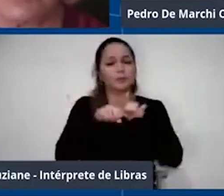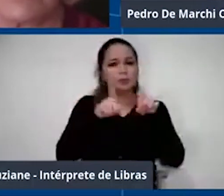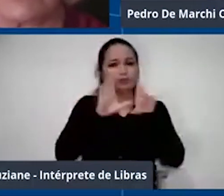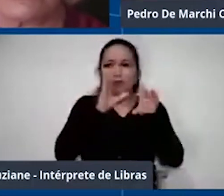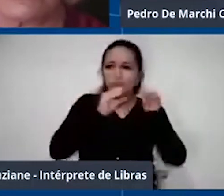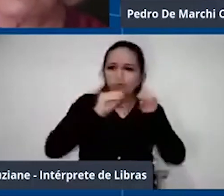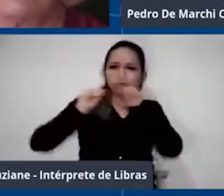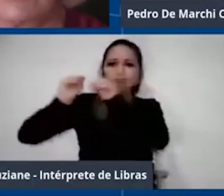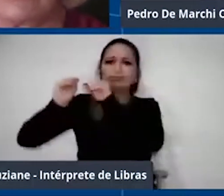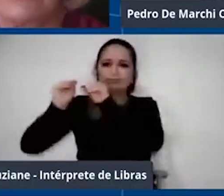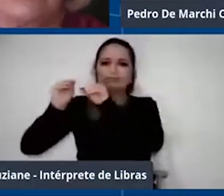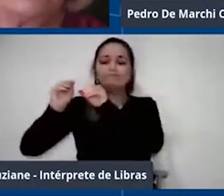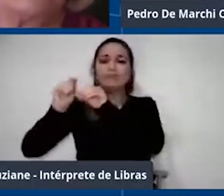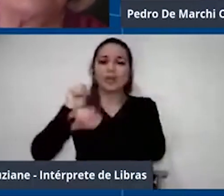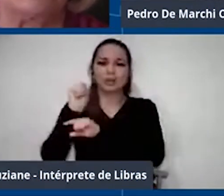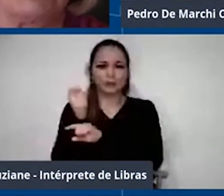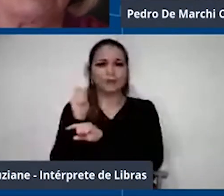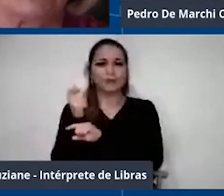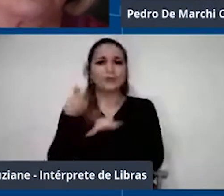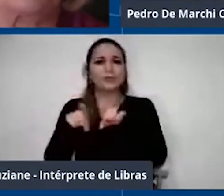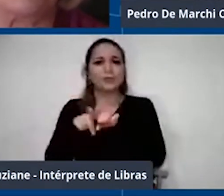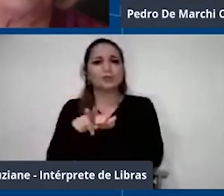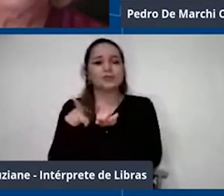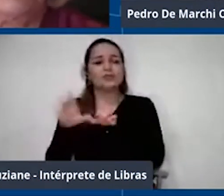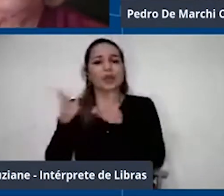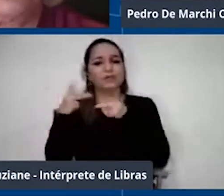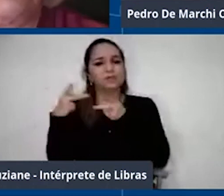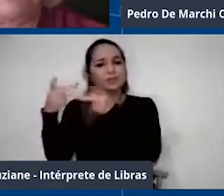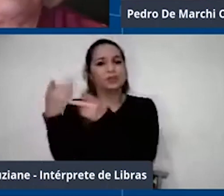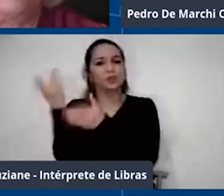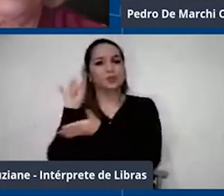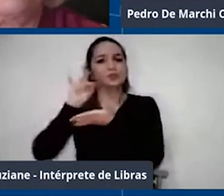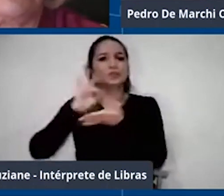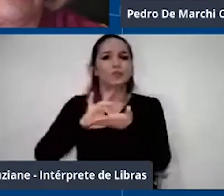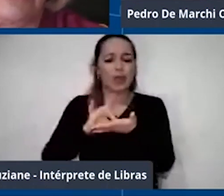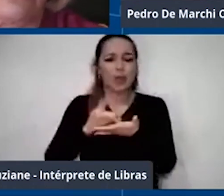na abertura dessa nossa conversa, de uma visita oficial do